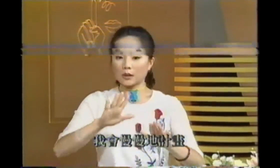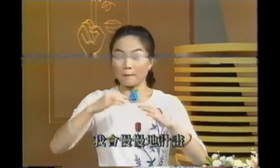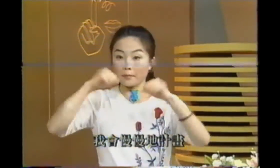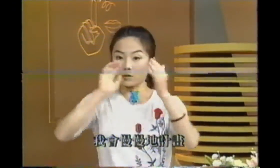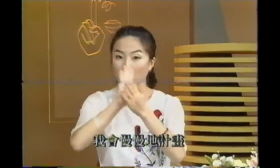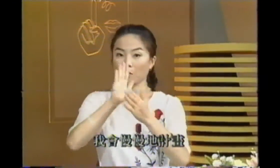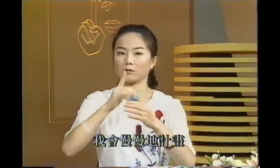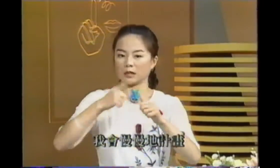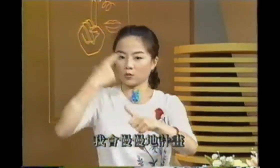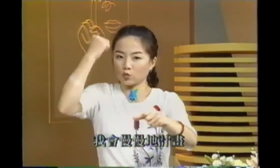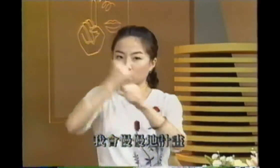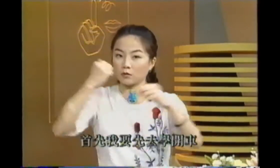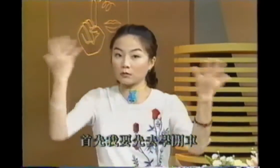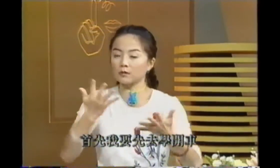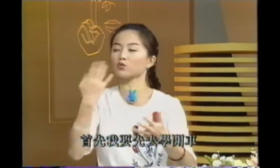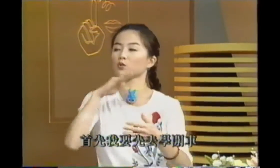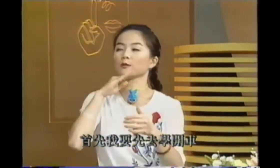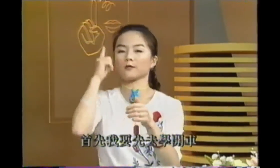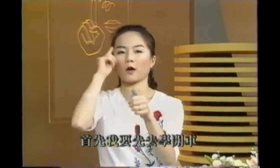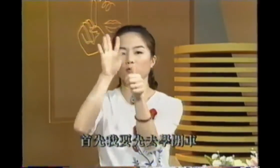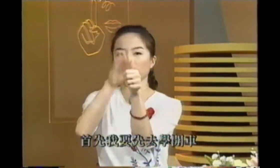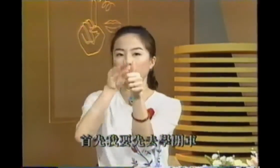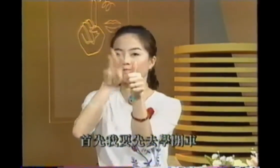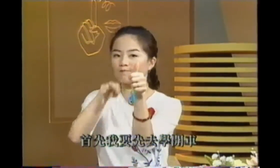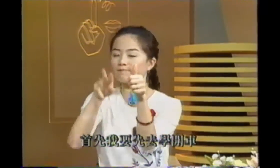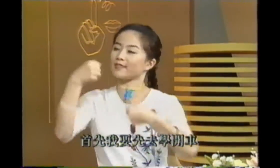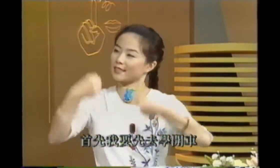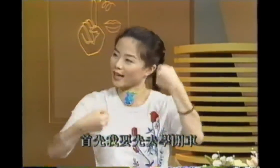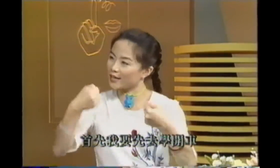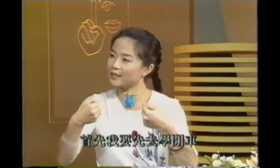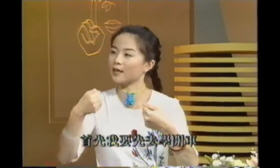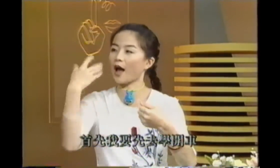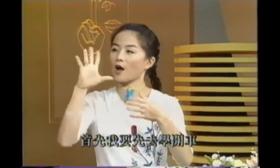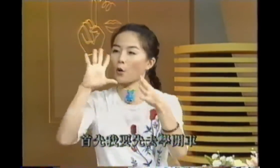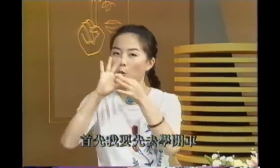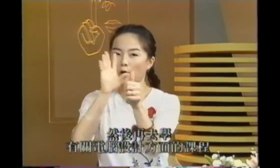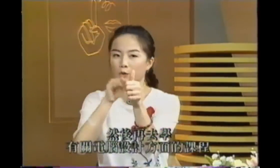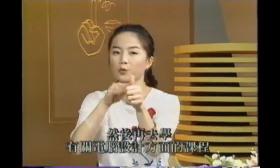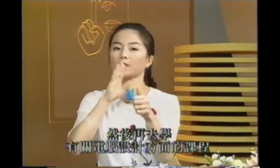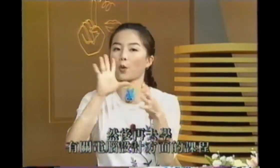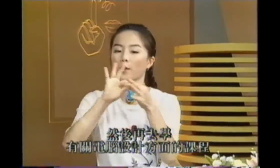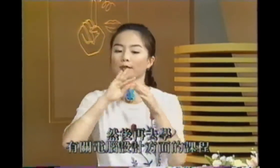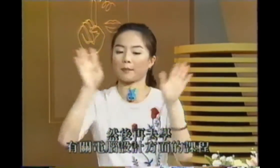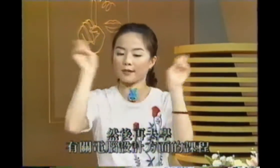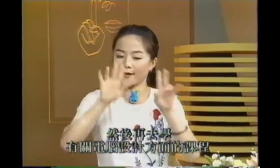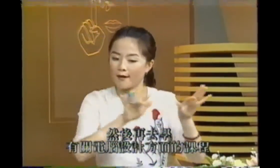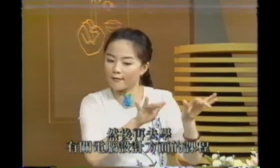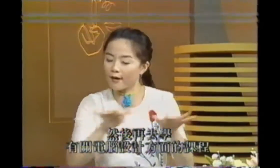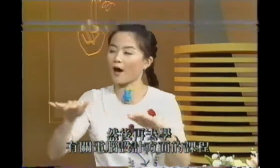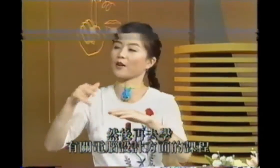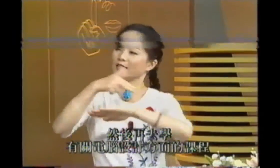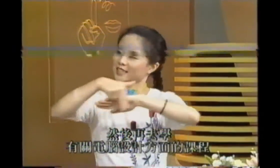的计划。首先呢，我啊要先去学开车，然后啊再去学有关电脑设计方面的课